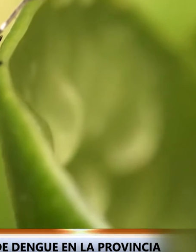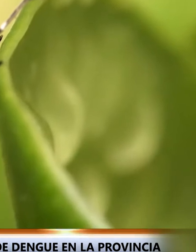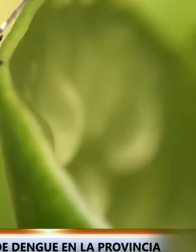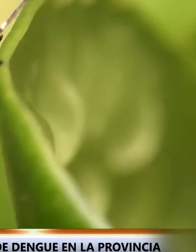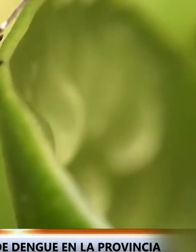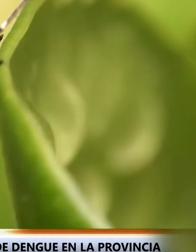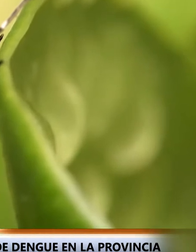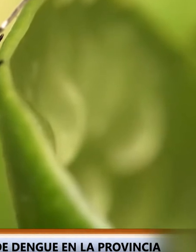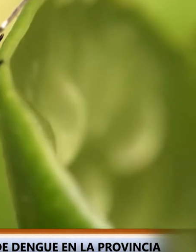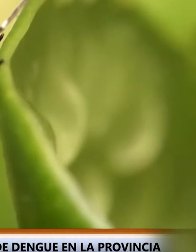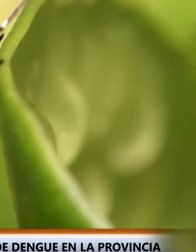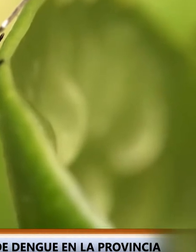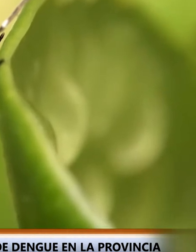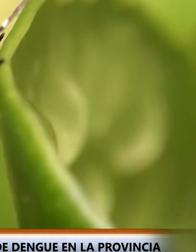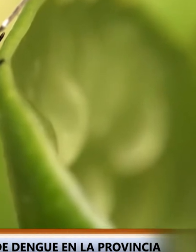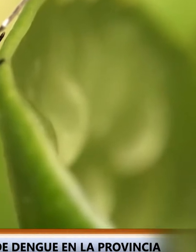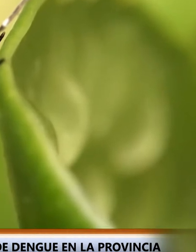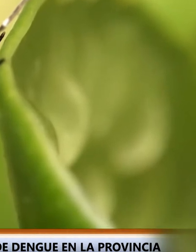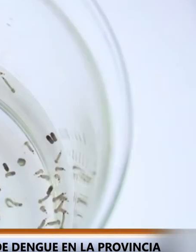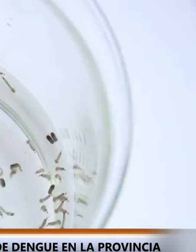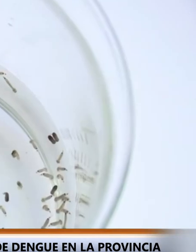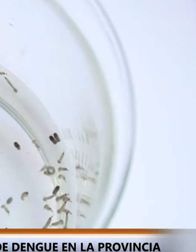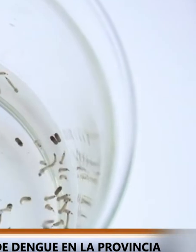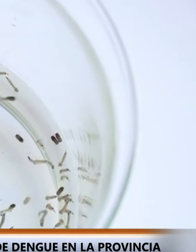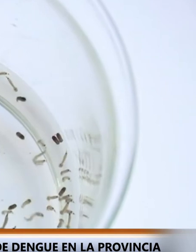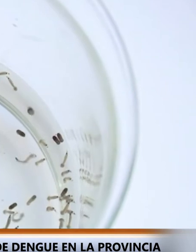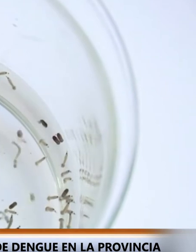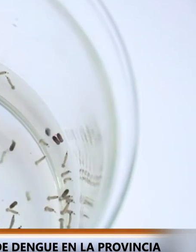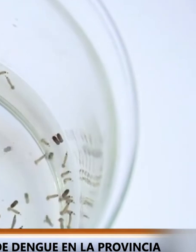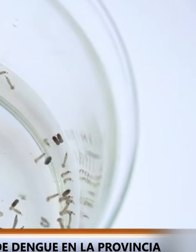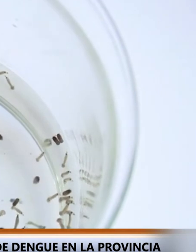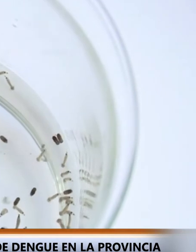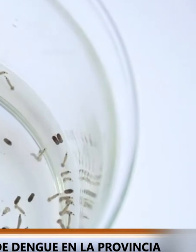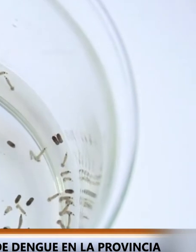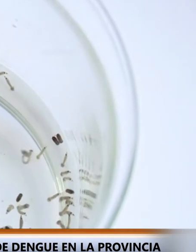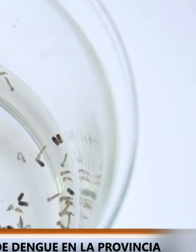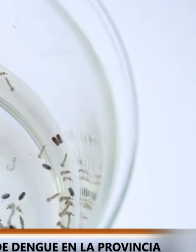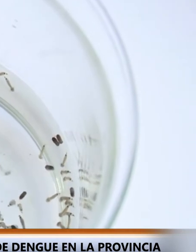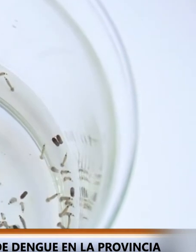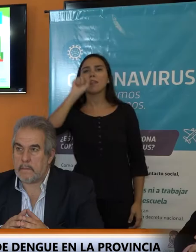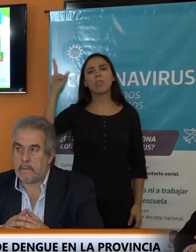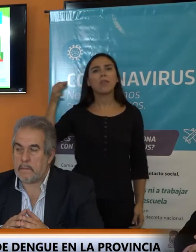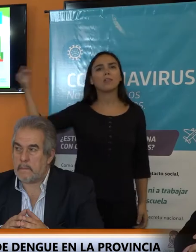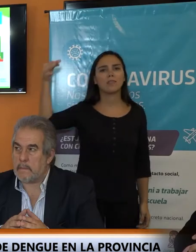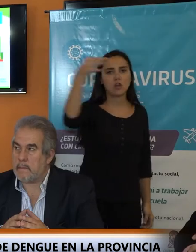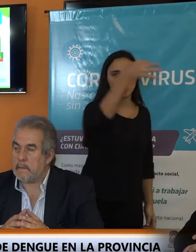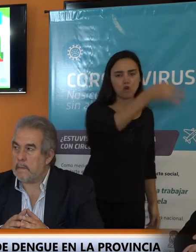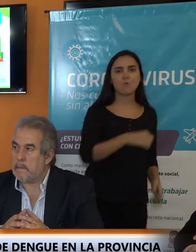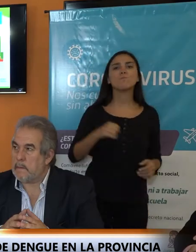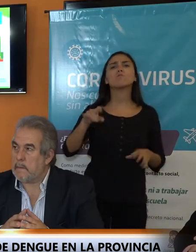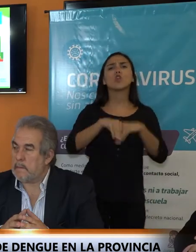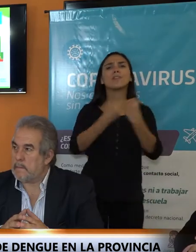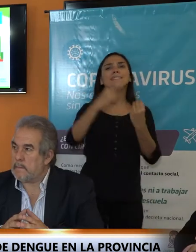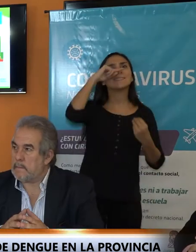453 autóctonos. De esos son 206 de capital y 247 del interior. 73